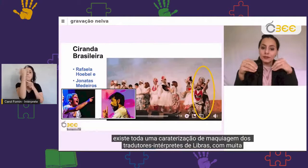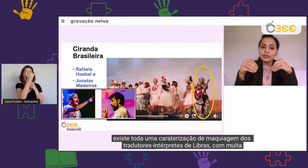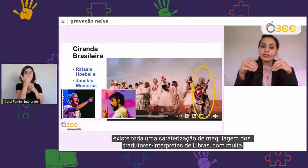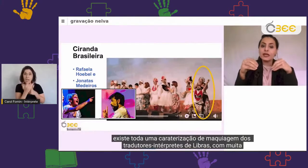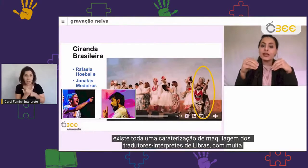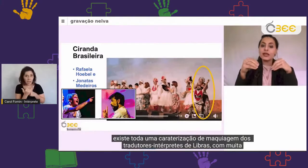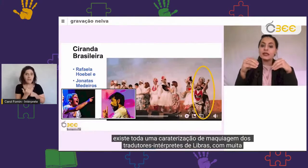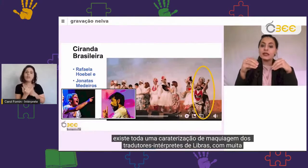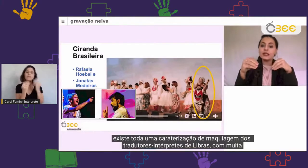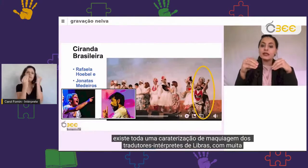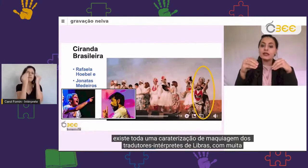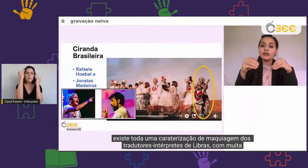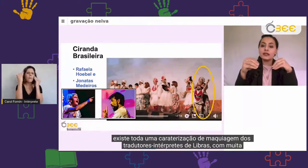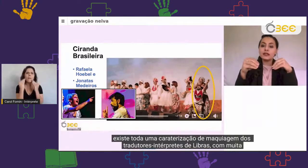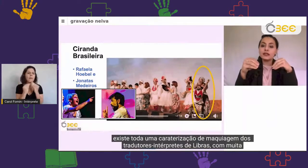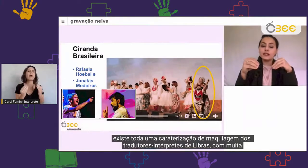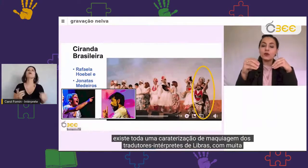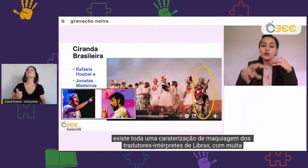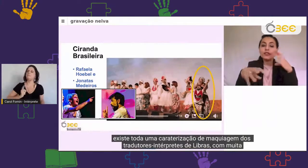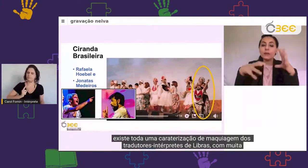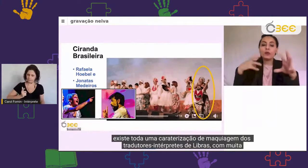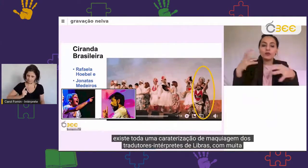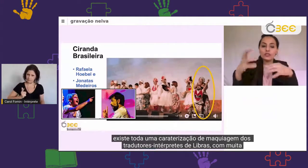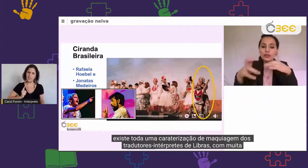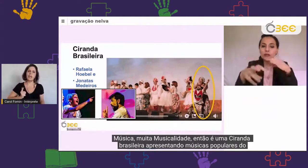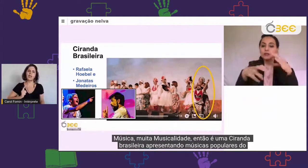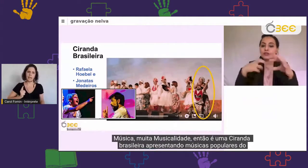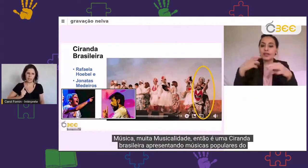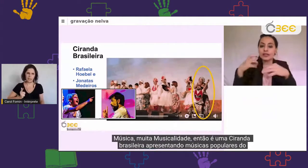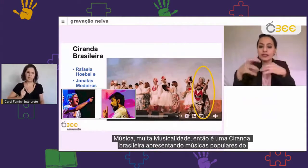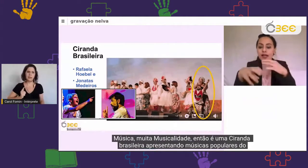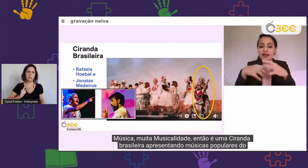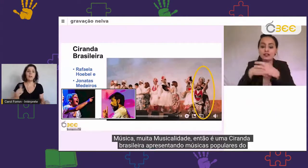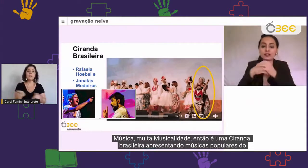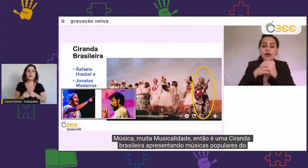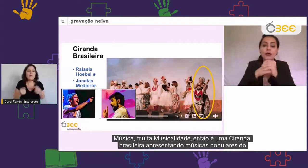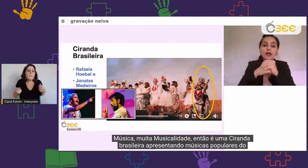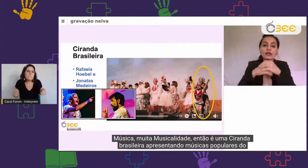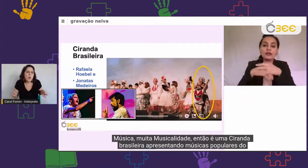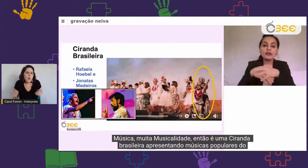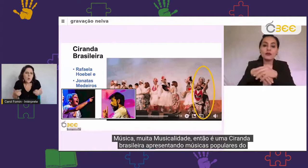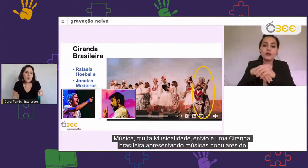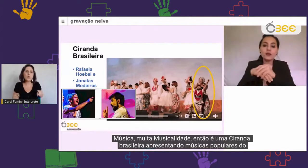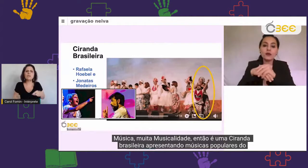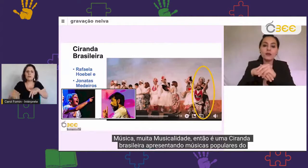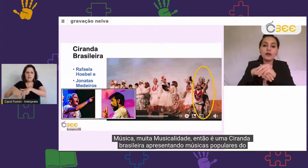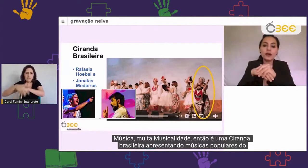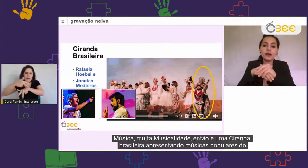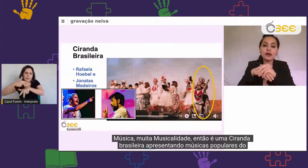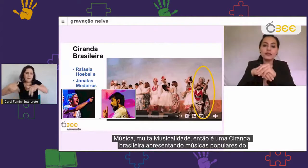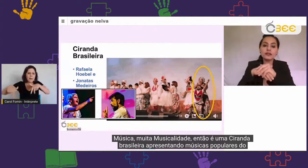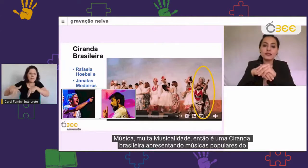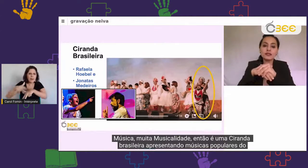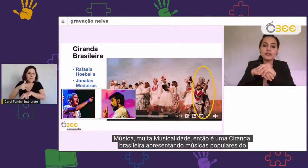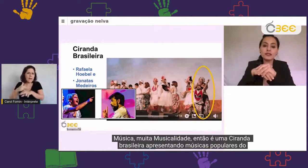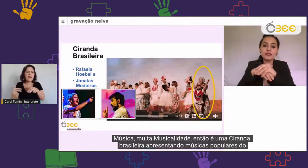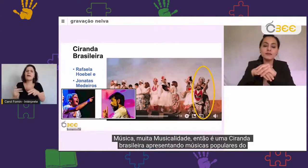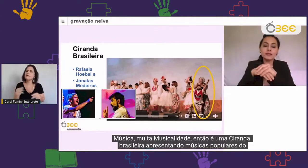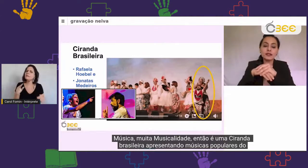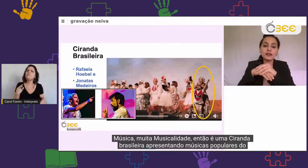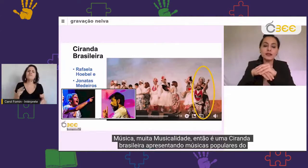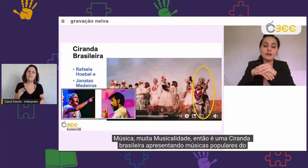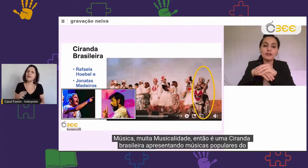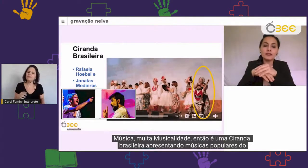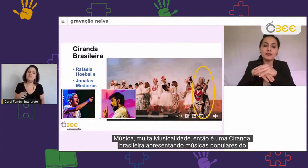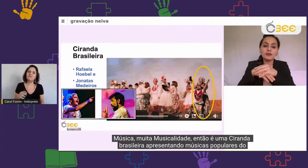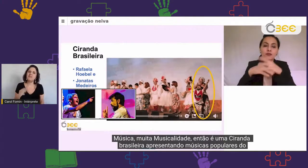intérpretes de Libras, e com muita música, muita musicalidade e tal. Então, a Ciranda